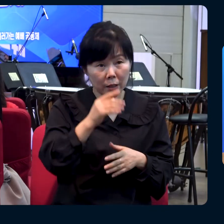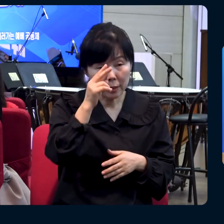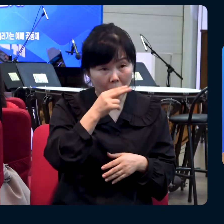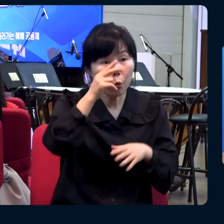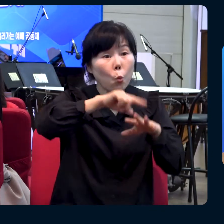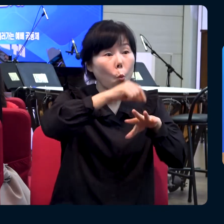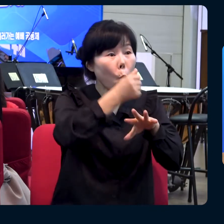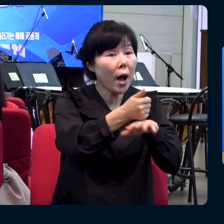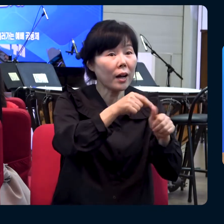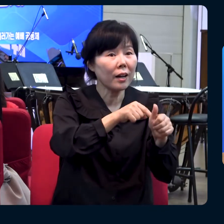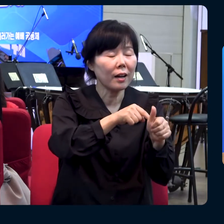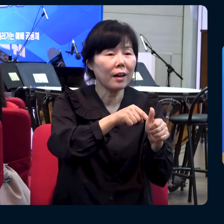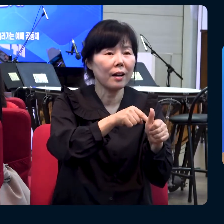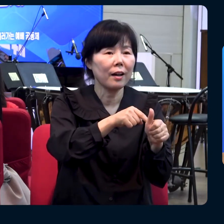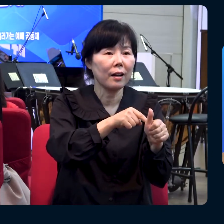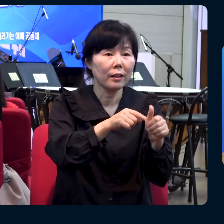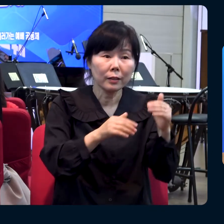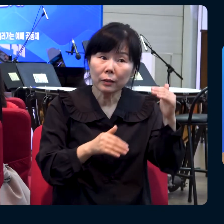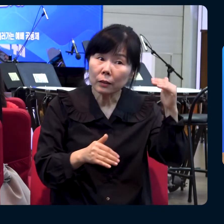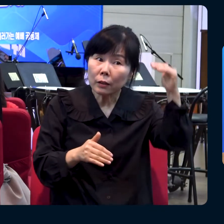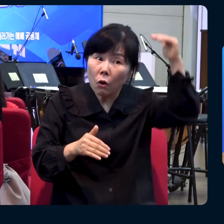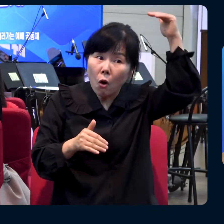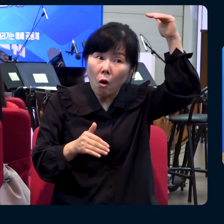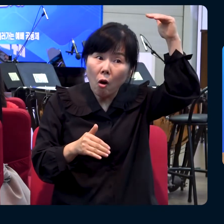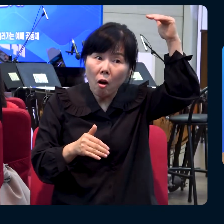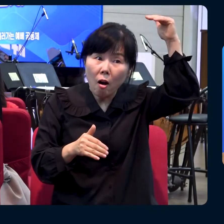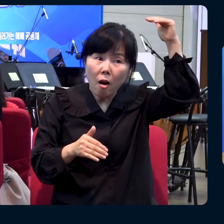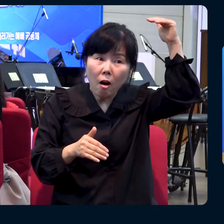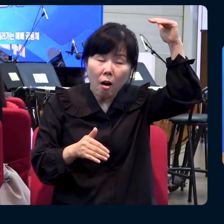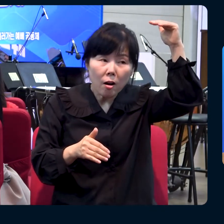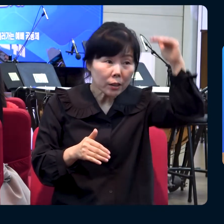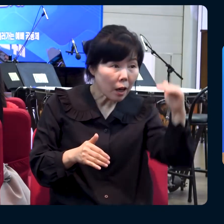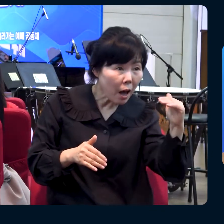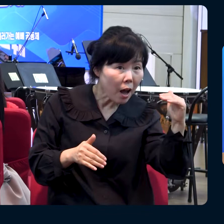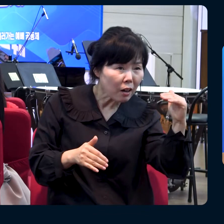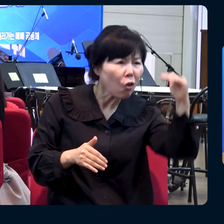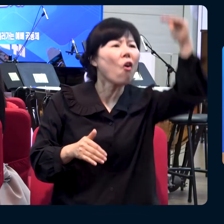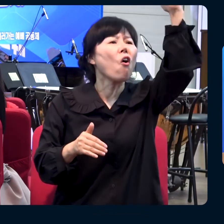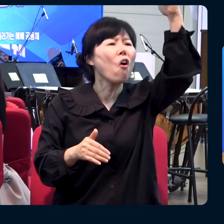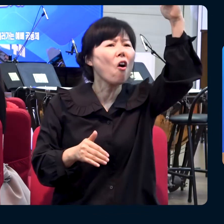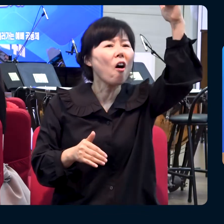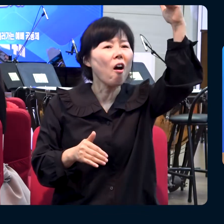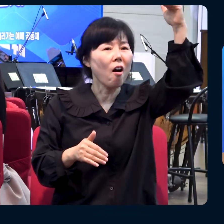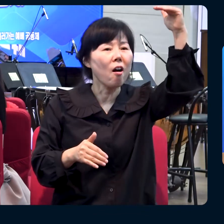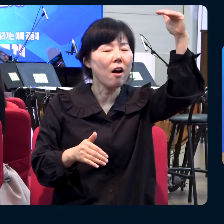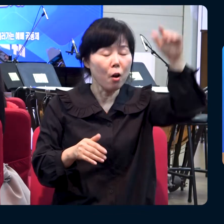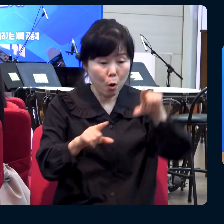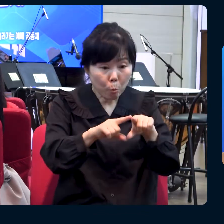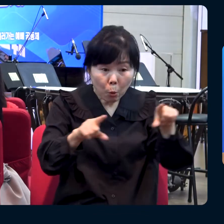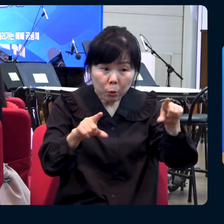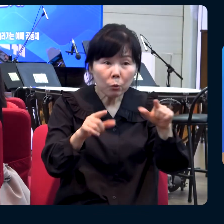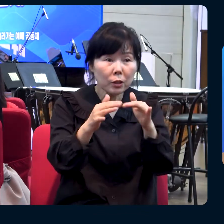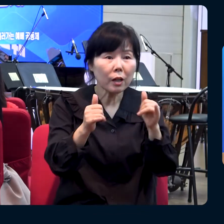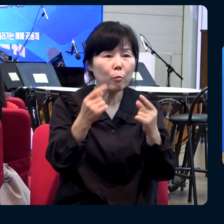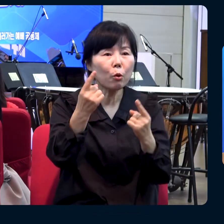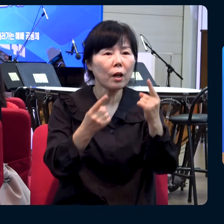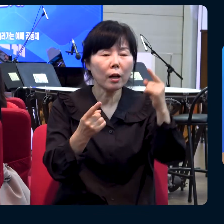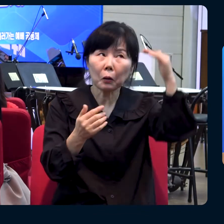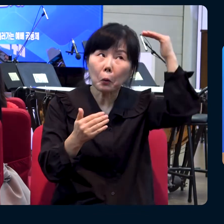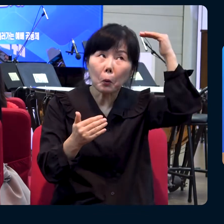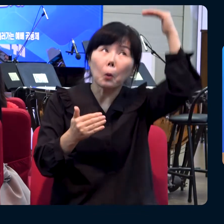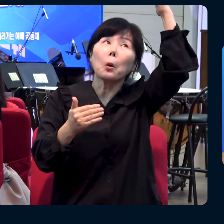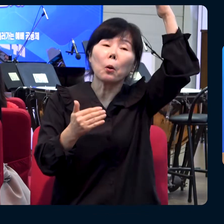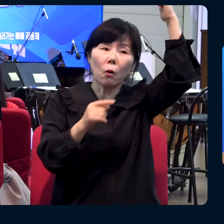사울 왕은 키가 작았어요, 컸어요? 컸습니다. 보통 사람보다 머리 하나 컸다고